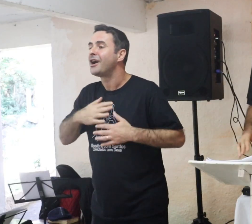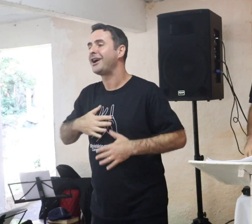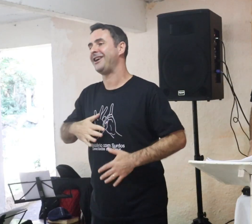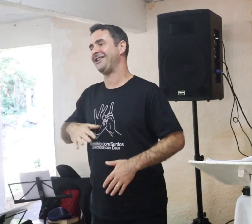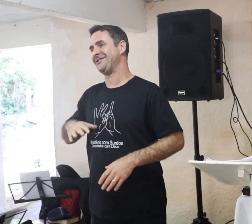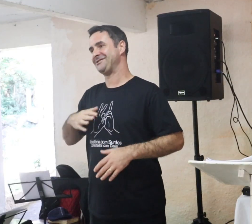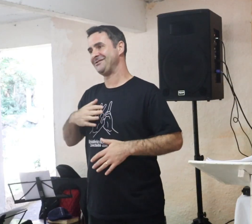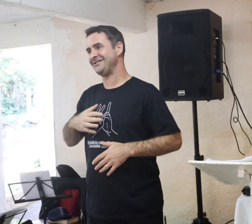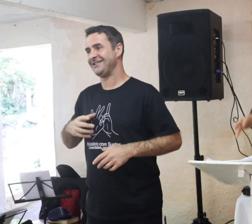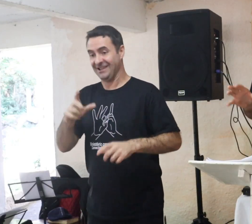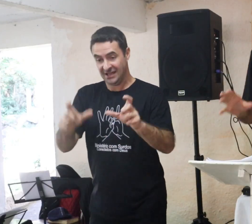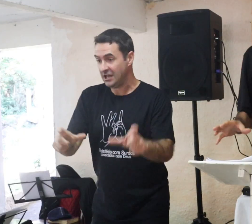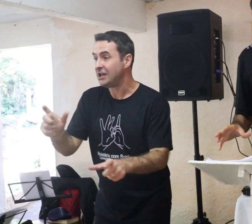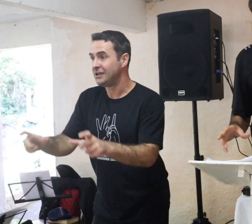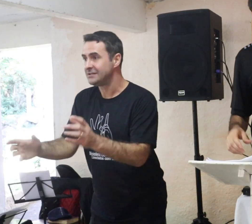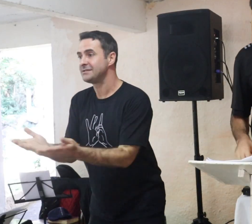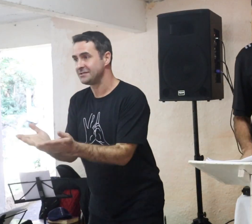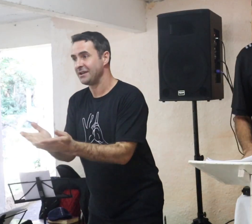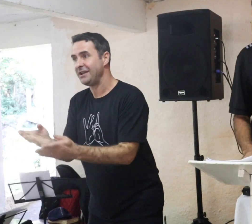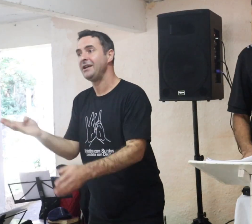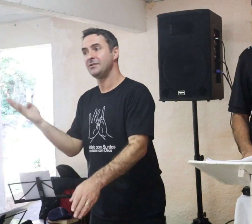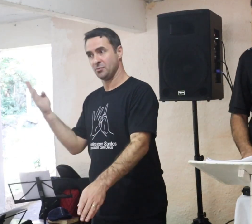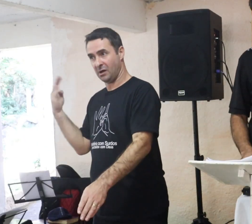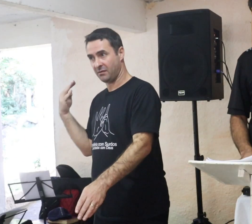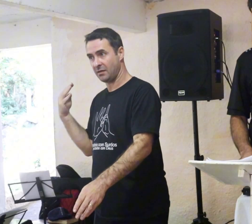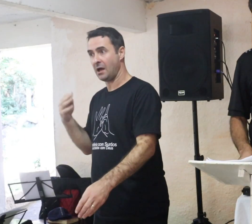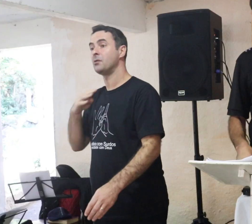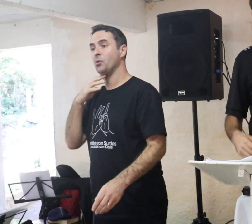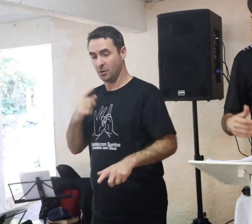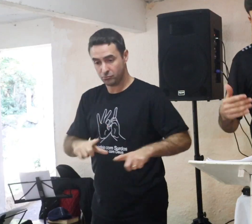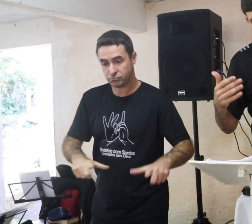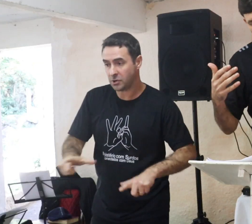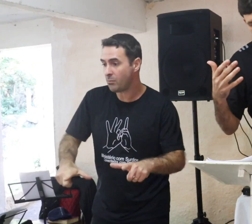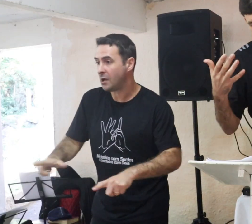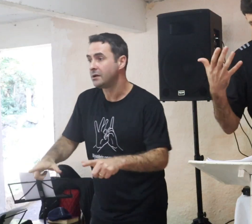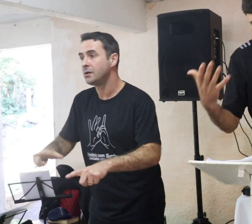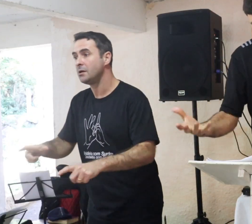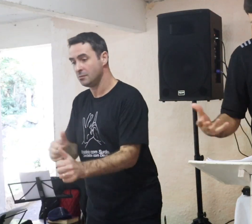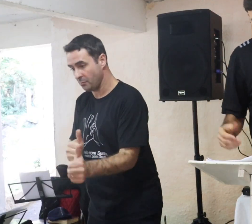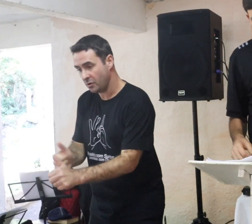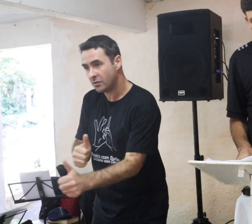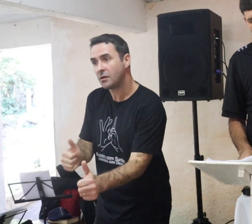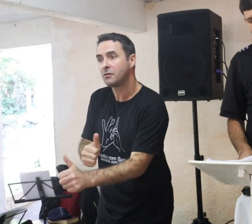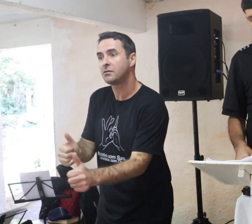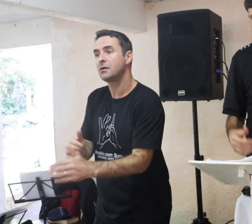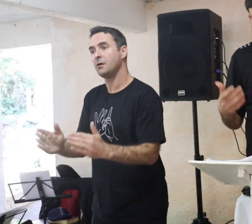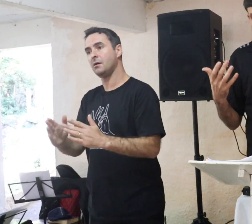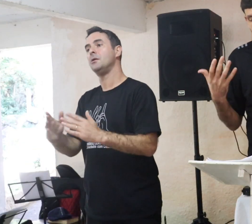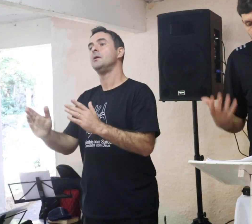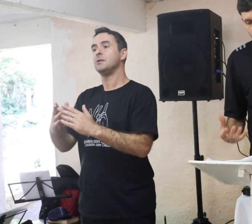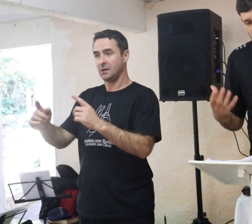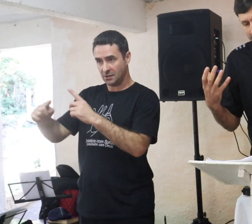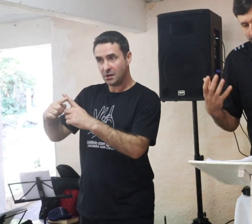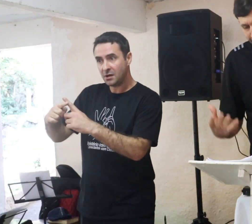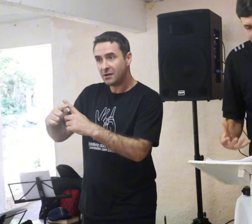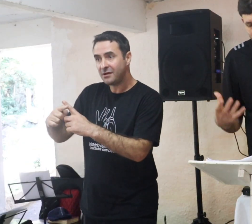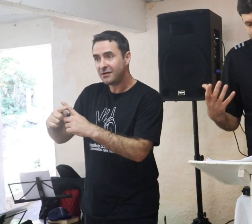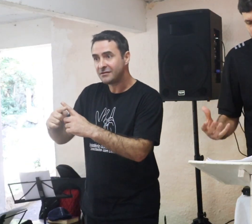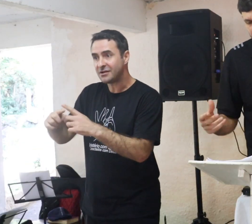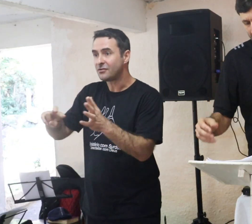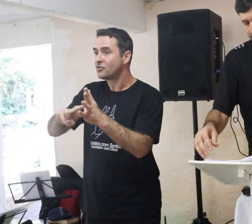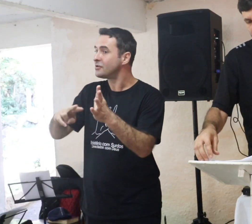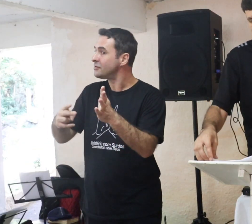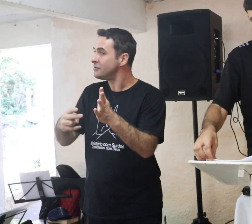nada. Não, morrer no trabalho para Cristo, morrer por causa da perseguição por amor a Cristo, não